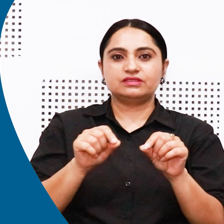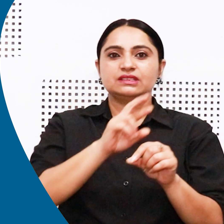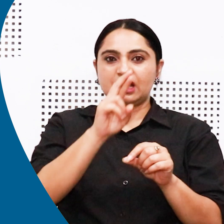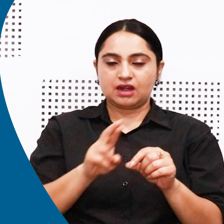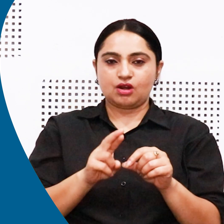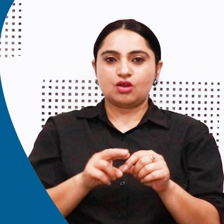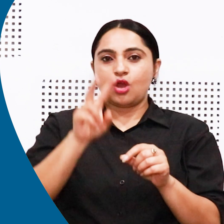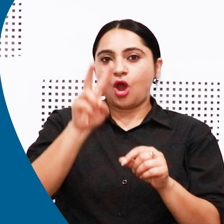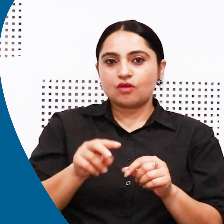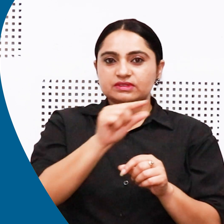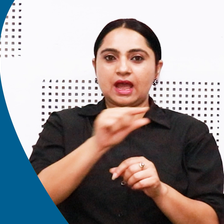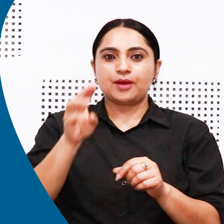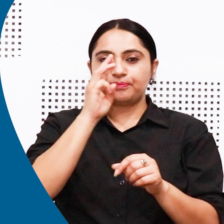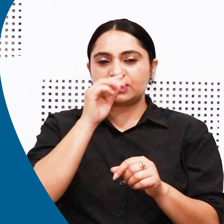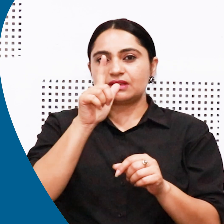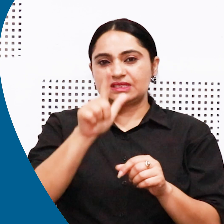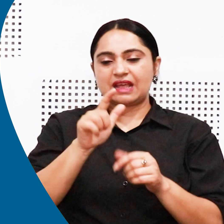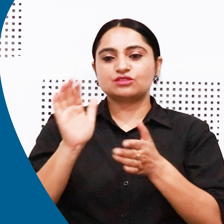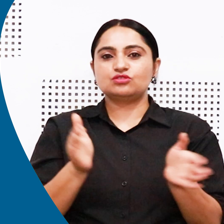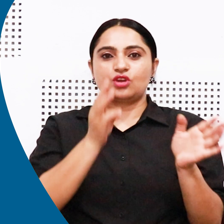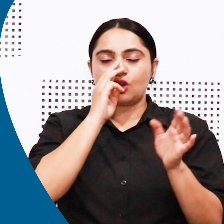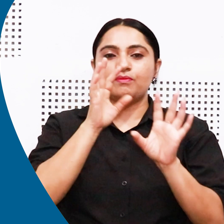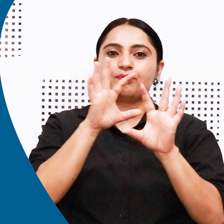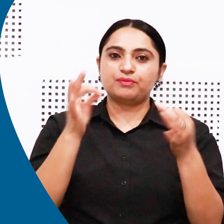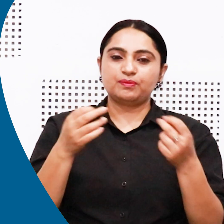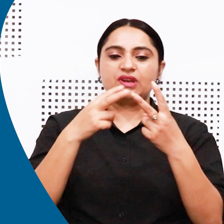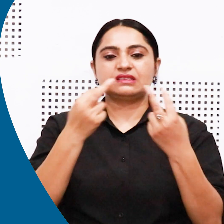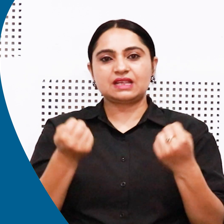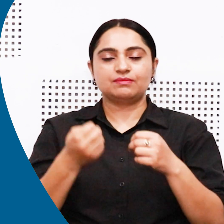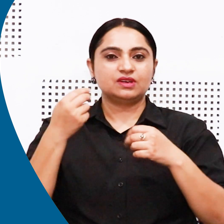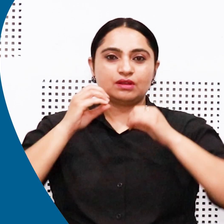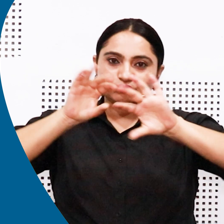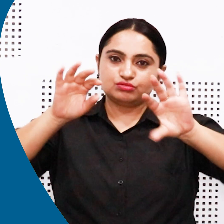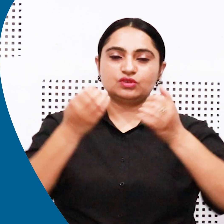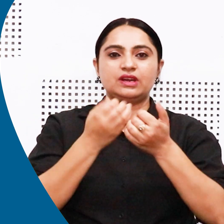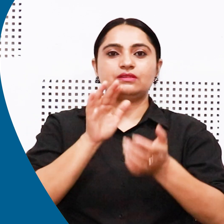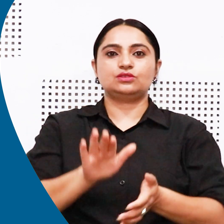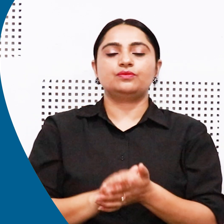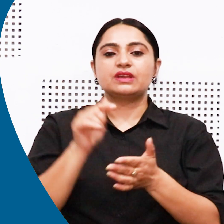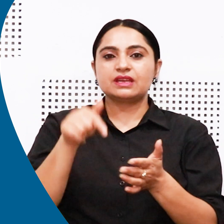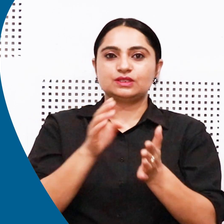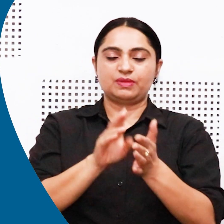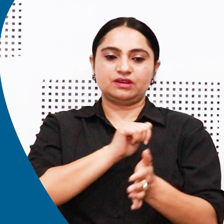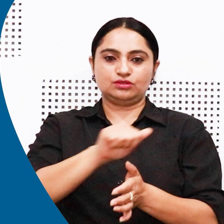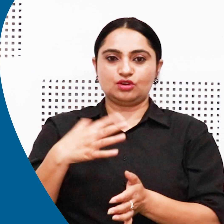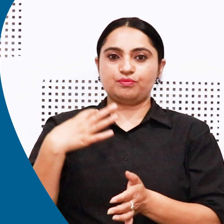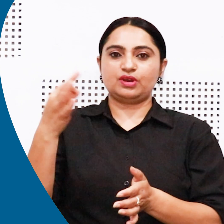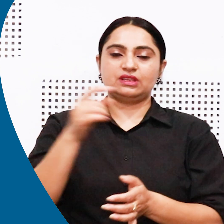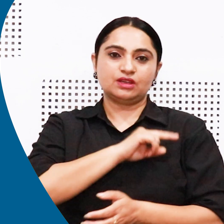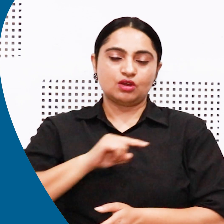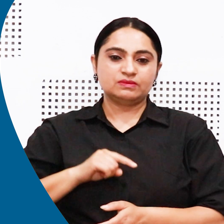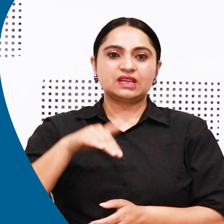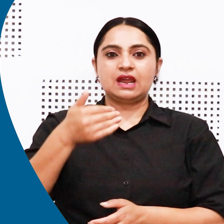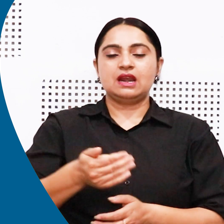तथा अवस्थाका बारेमा 7 चरणमा विभिन्न सामग्री प्रसारण गरेका छौँ। यसबाट जनप्रतिनिधि,